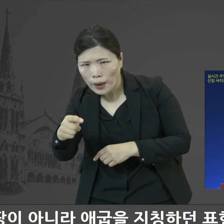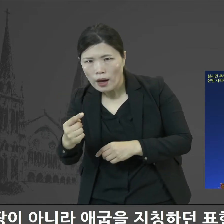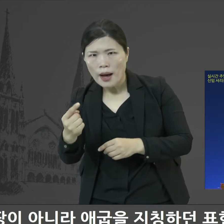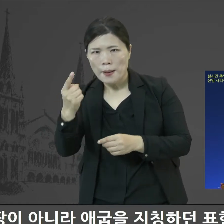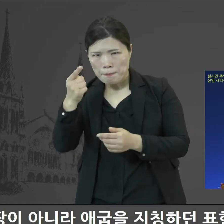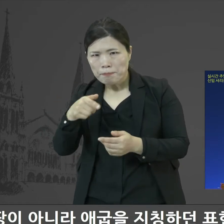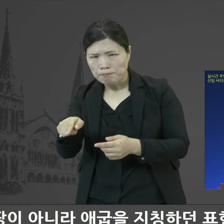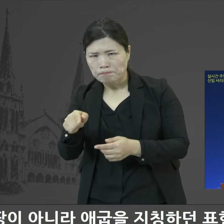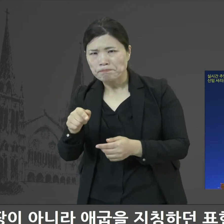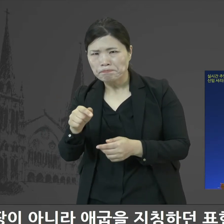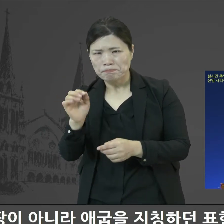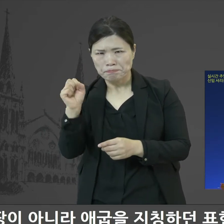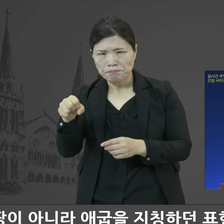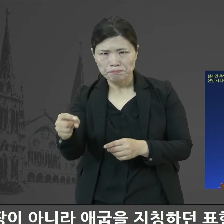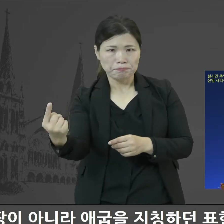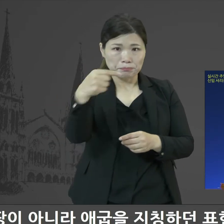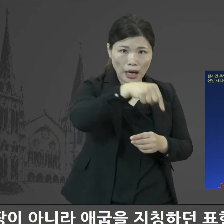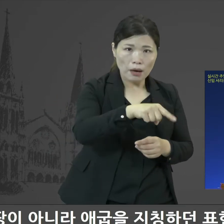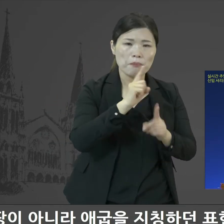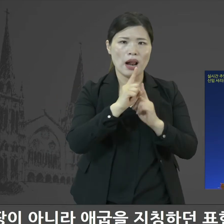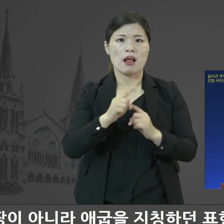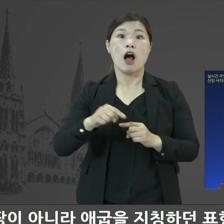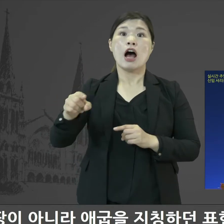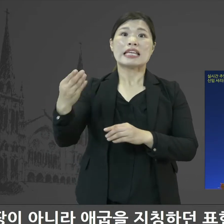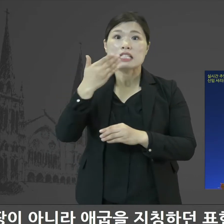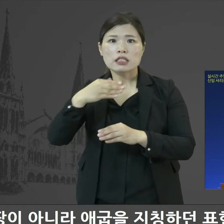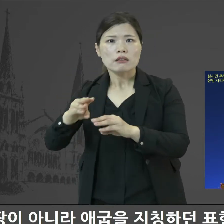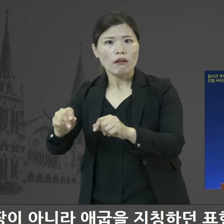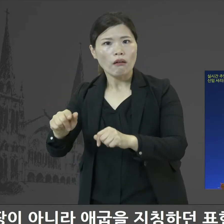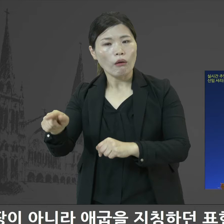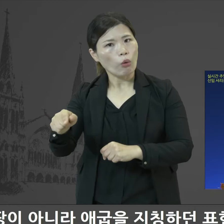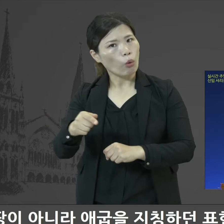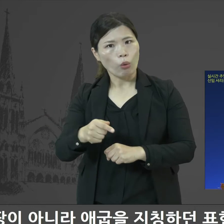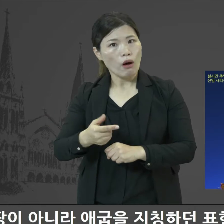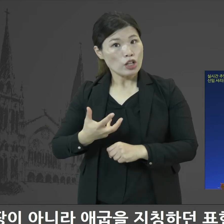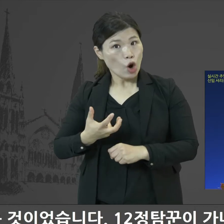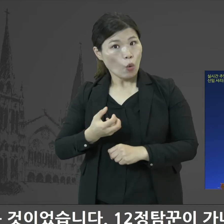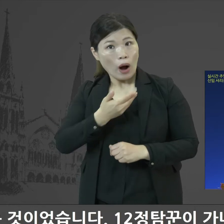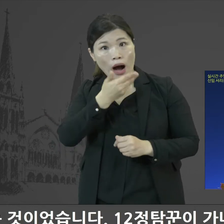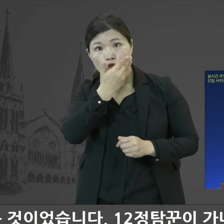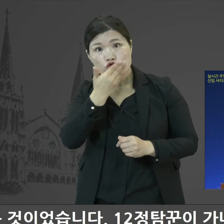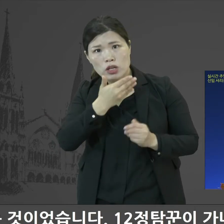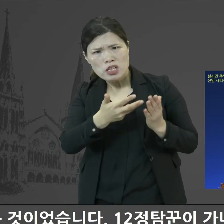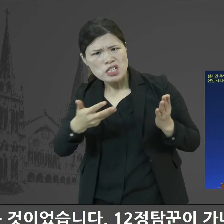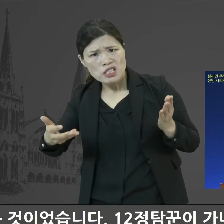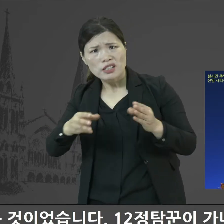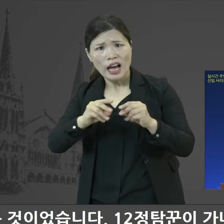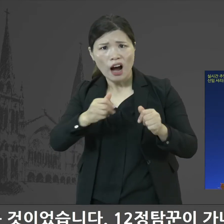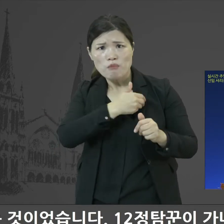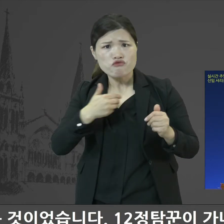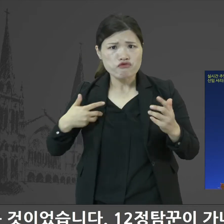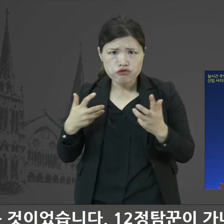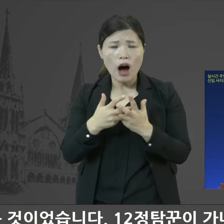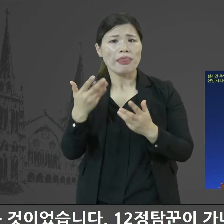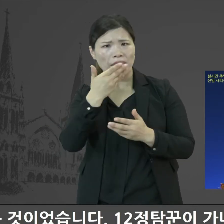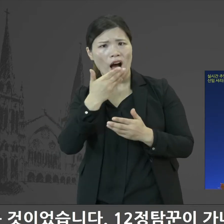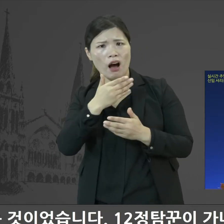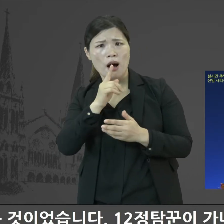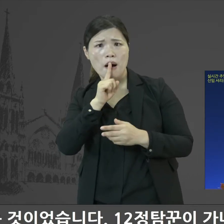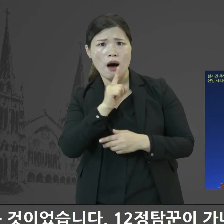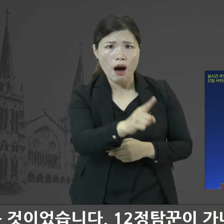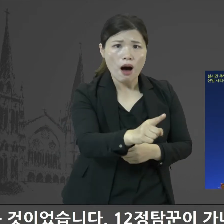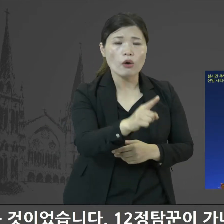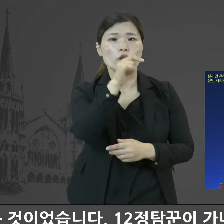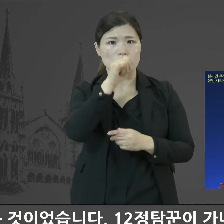그곳은 정말 젖과 꿀이 흐르는 땅입니다. 보십시오, 우리가 포도나무 한 가지를 2명이 메고 왔습니다. 이곳에서 난 과일이